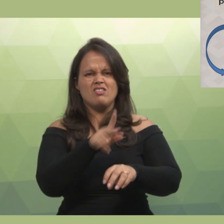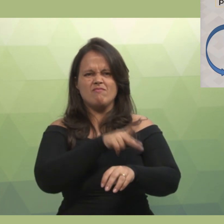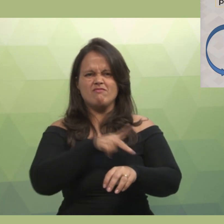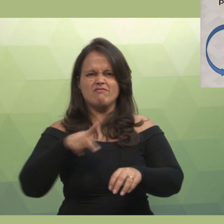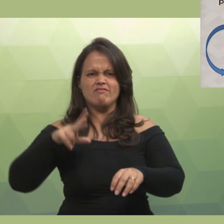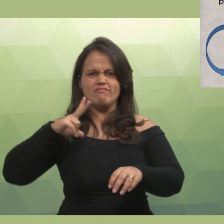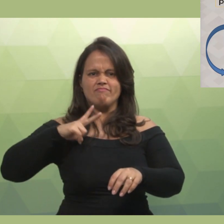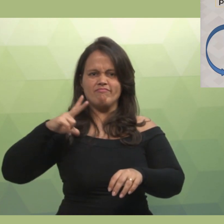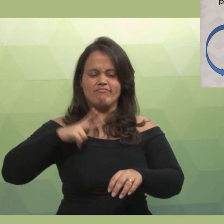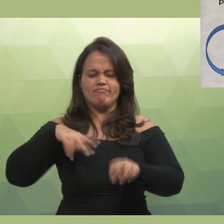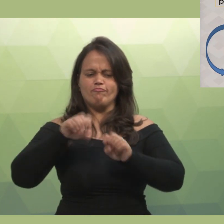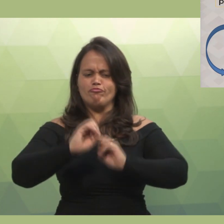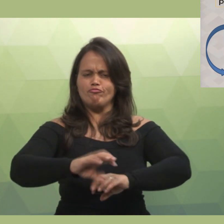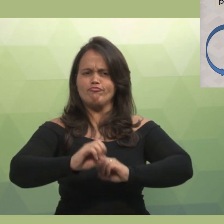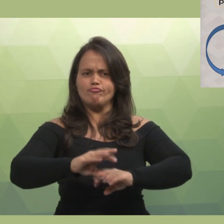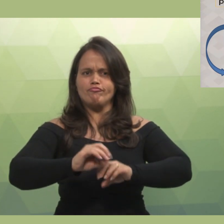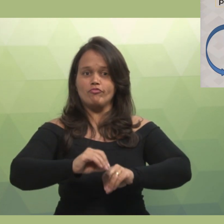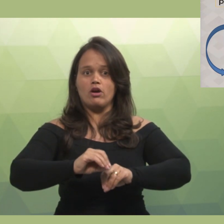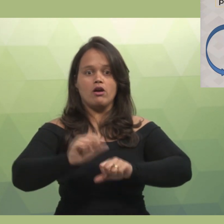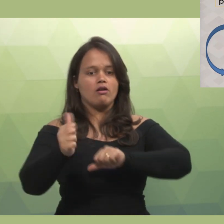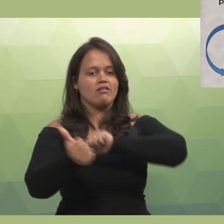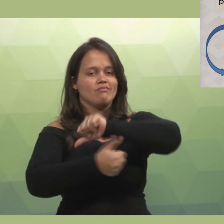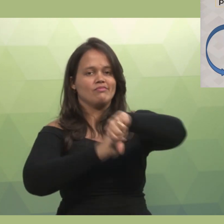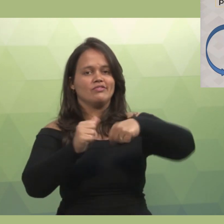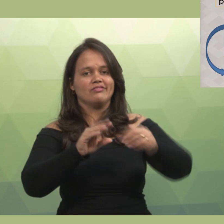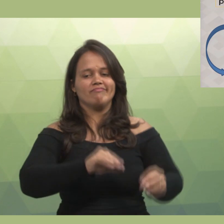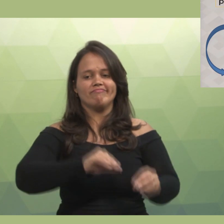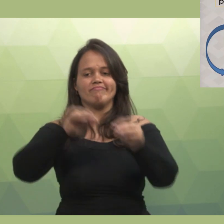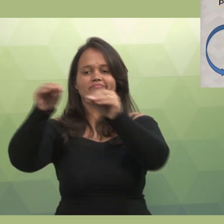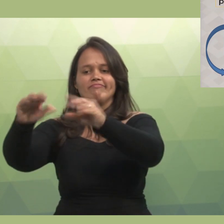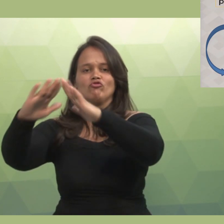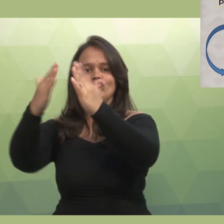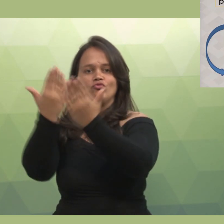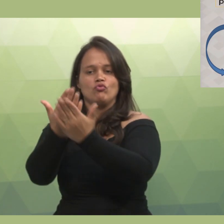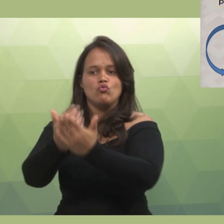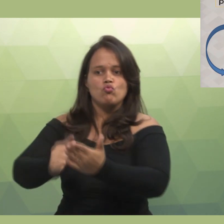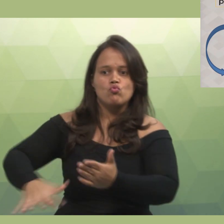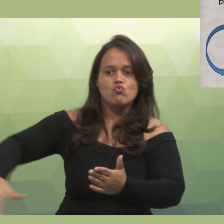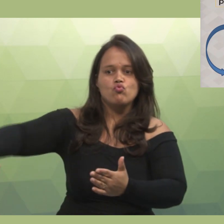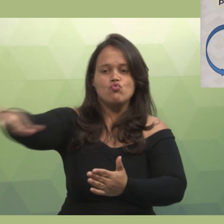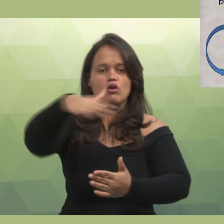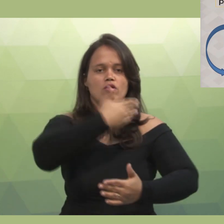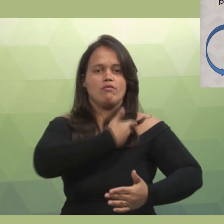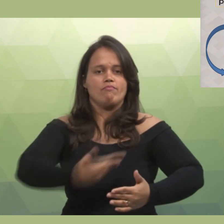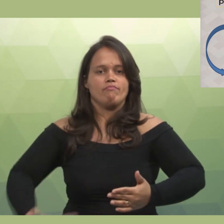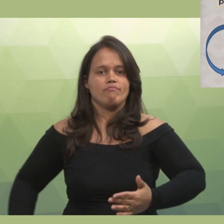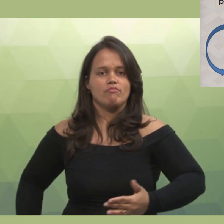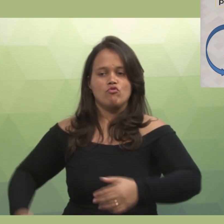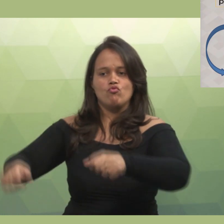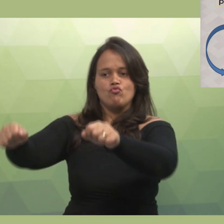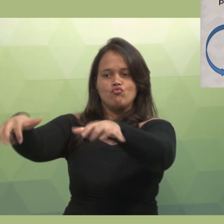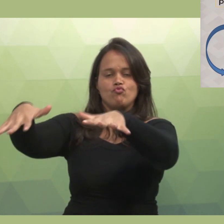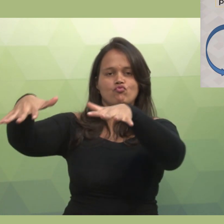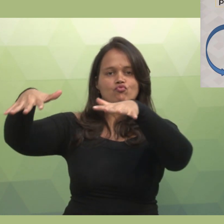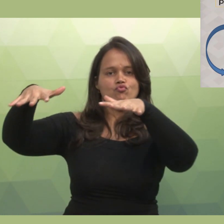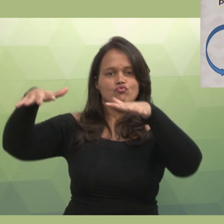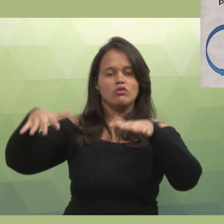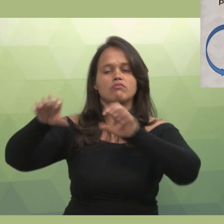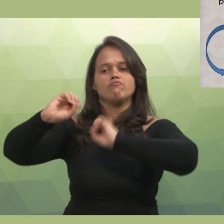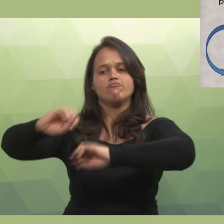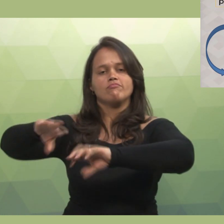preceptores privados, para o ensino coletivo ministrado em espaços públicos denominados